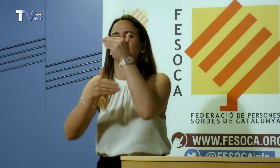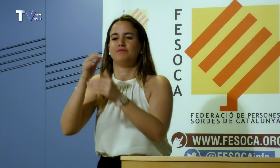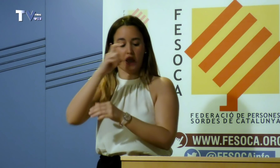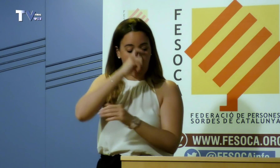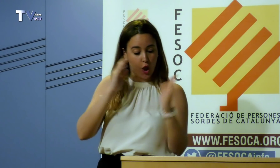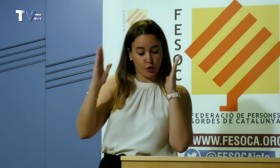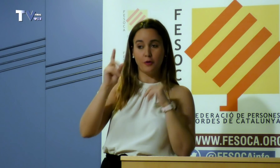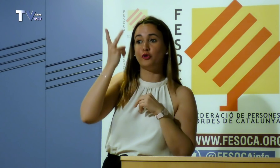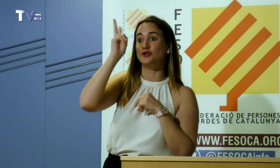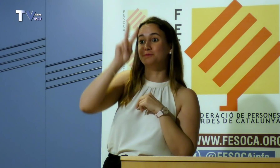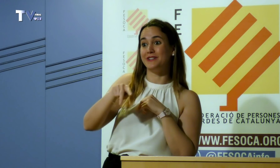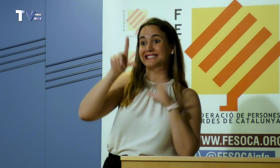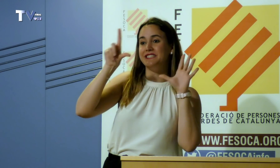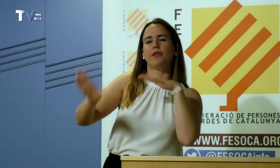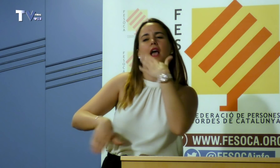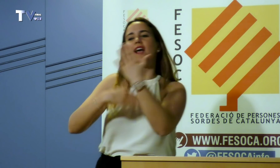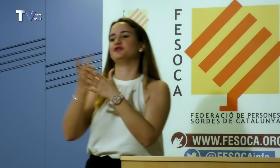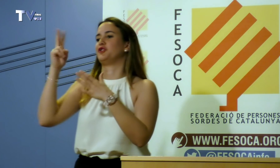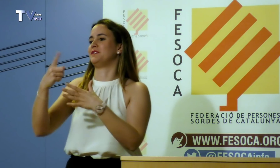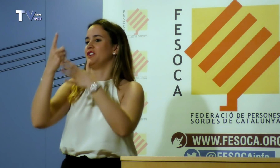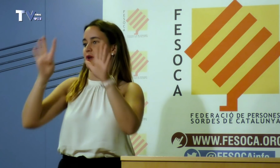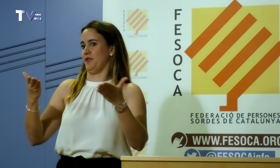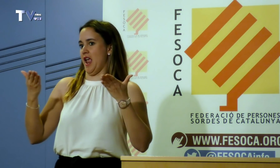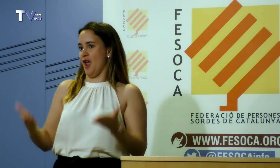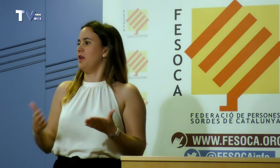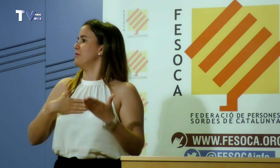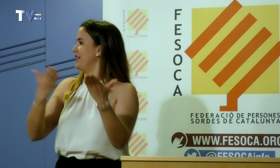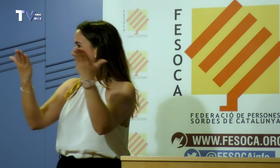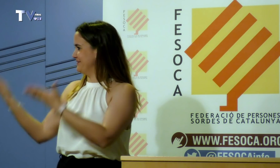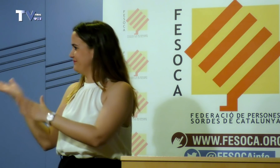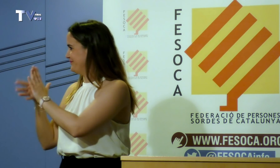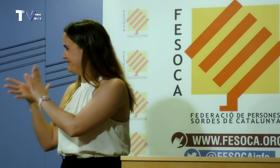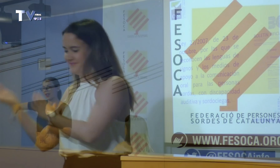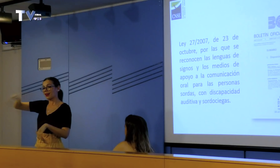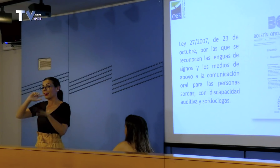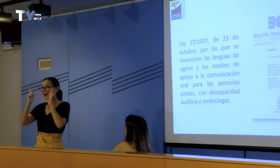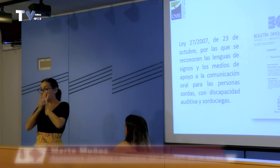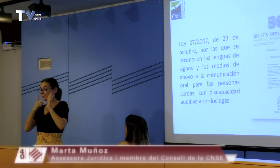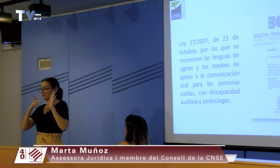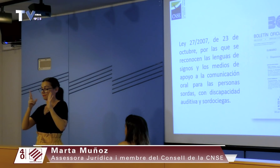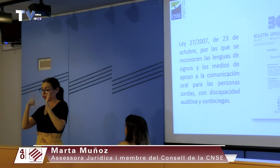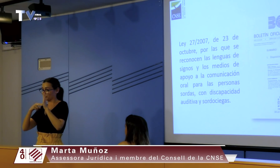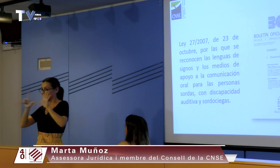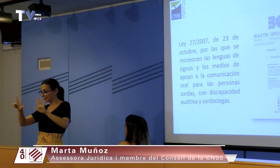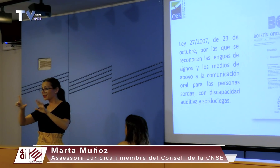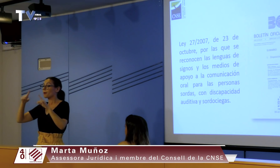de la llengua de les llengües de signes i l'evolució d'aquestes al llarg del temps. Com a llengua de les persones